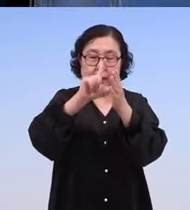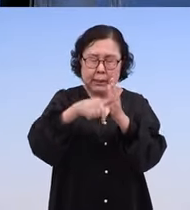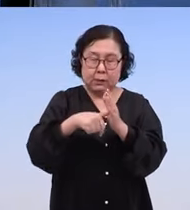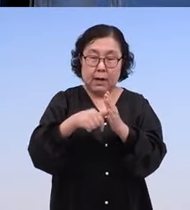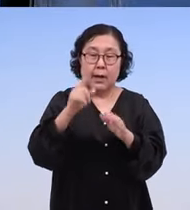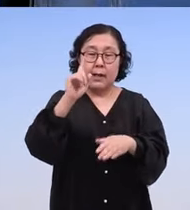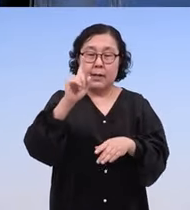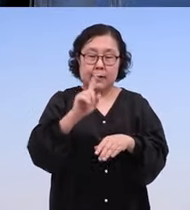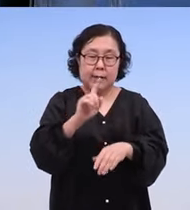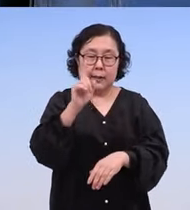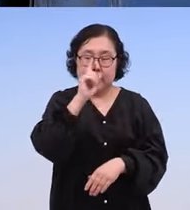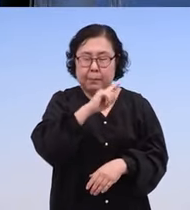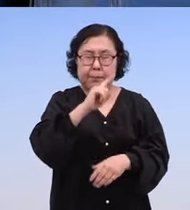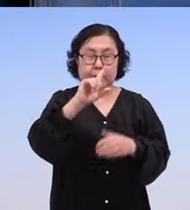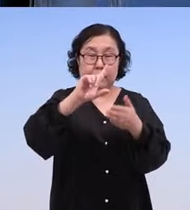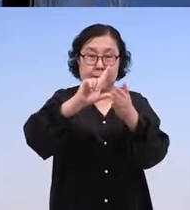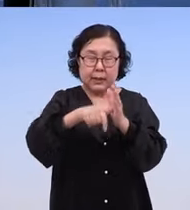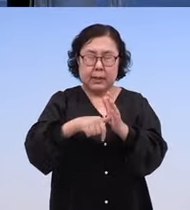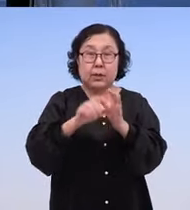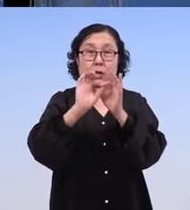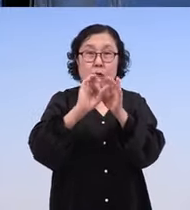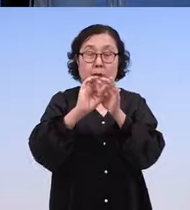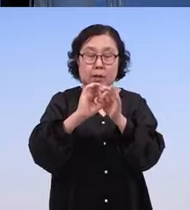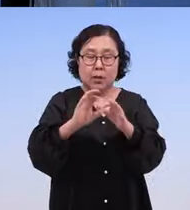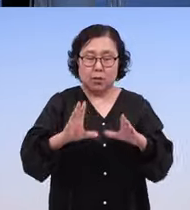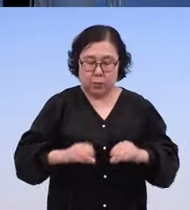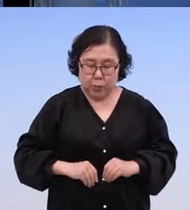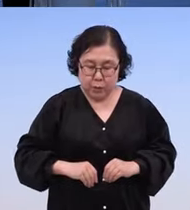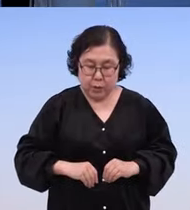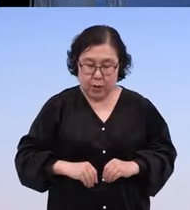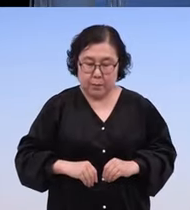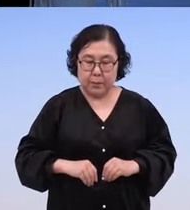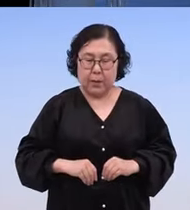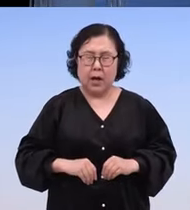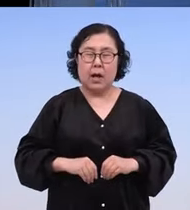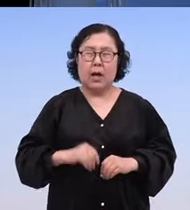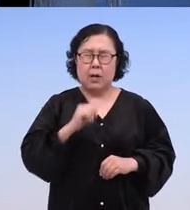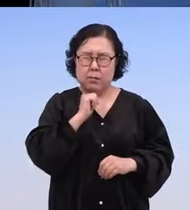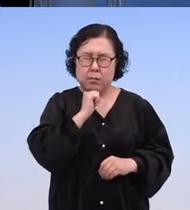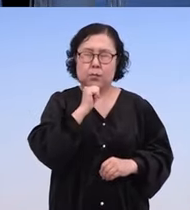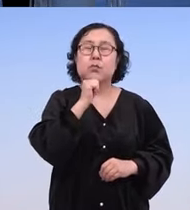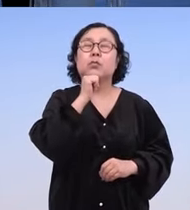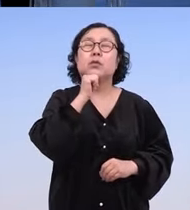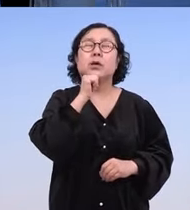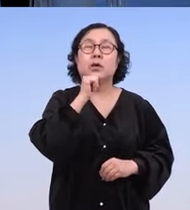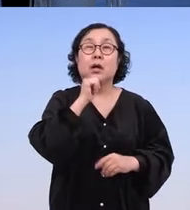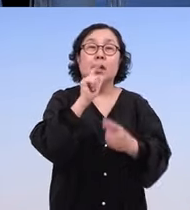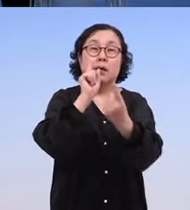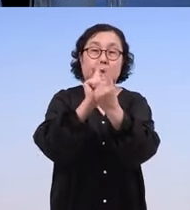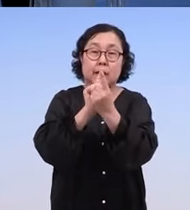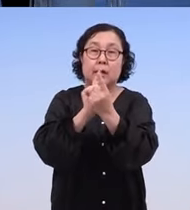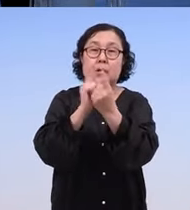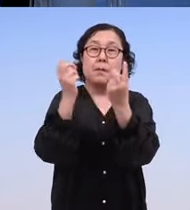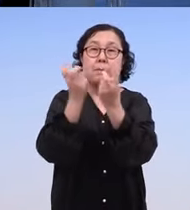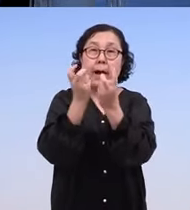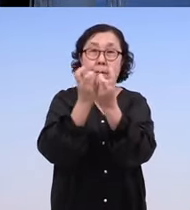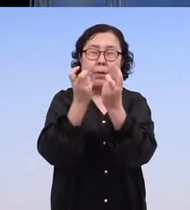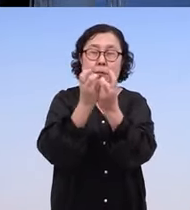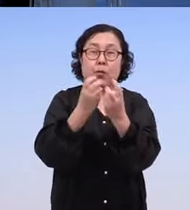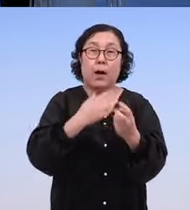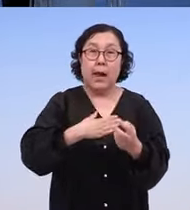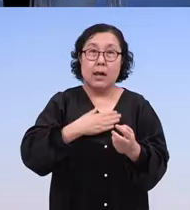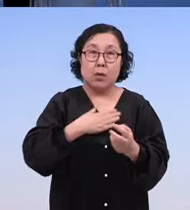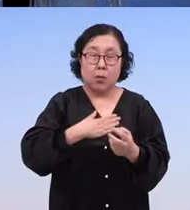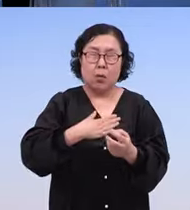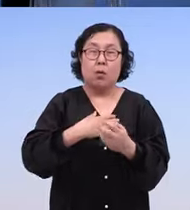나쁜 시기를 통하여 굶주림과 결핍에 대처하는 방법뿐만 아니라 풍부한 음식과 부요에 대처하는 방법도